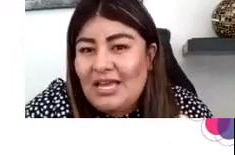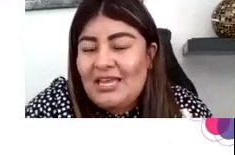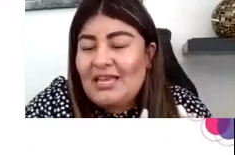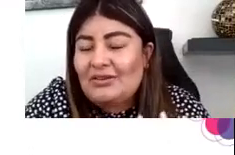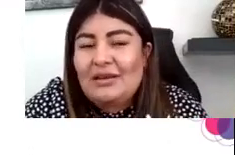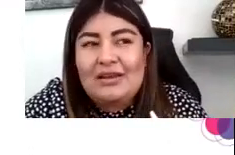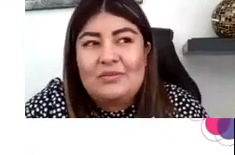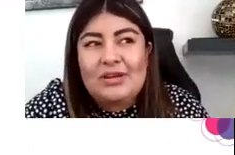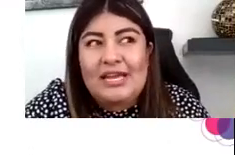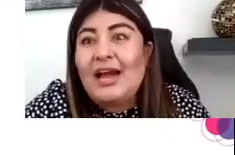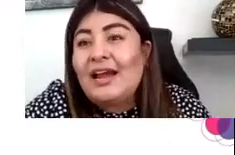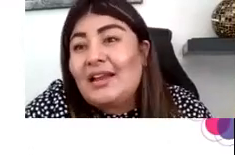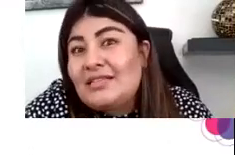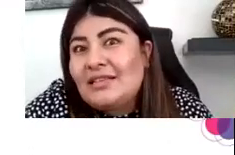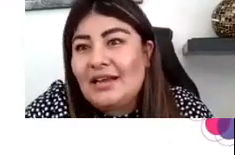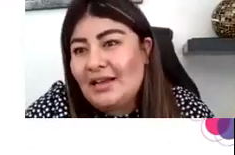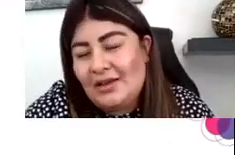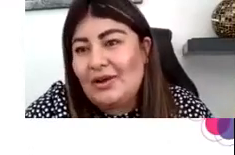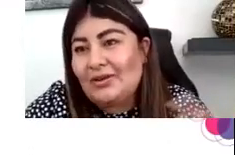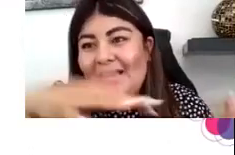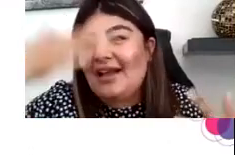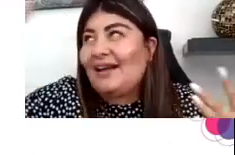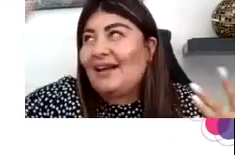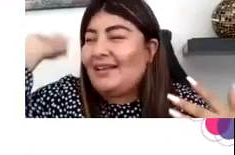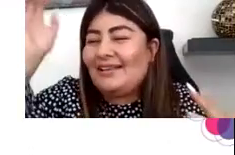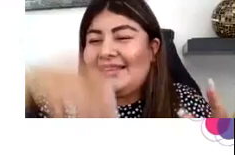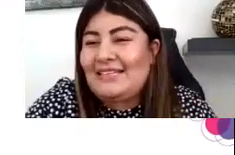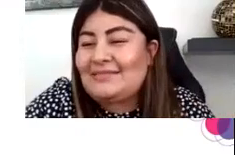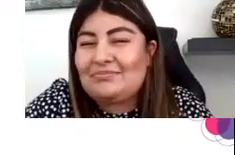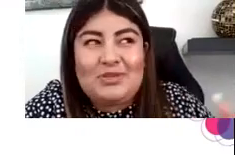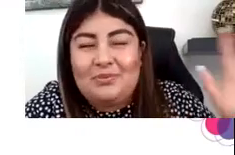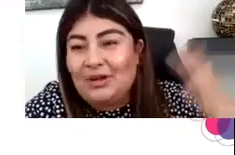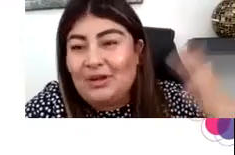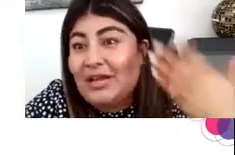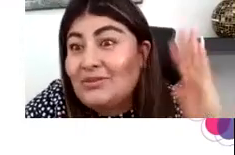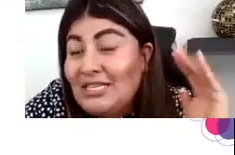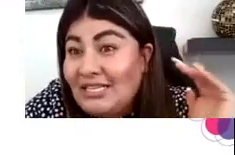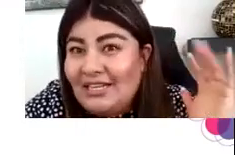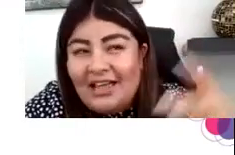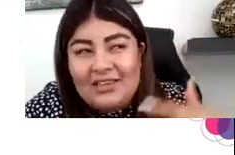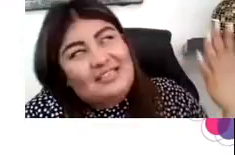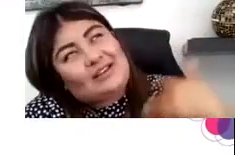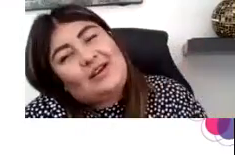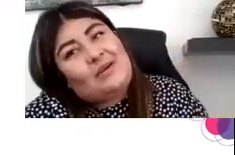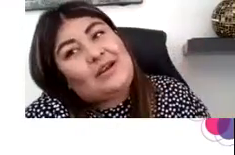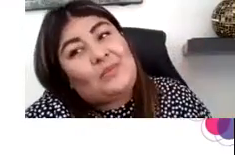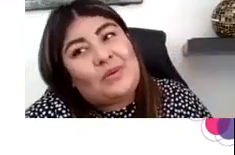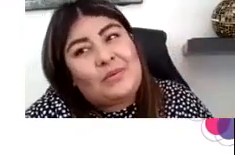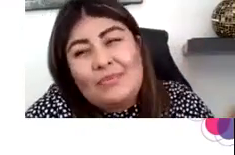que nos hablen como que, ay, Nancita, cuando ya tienes, no sé, por ejemplo, en mi caso, casi 30 años y que todavía me hablen como bebé, pues no está